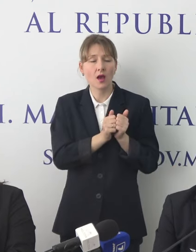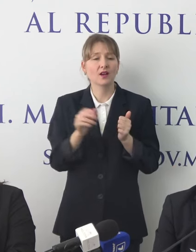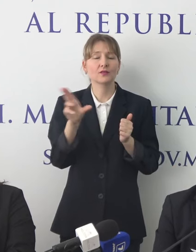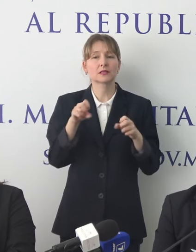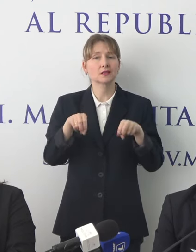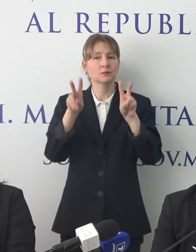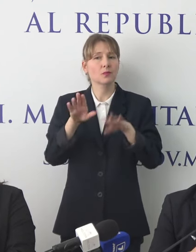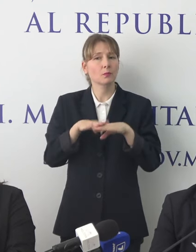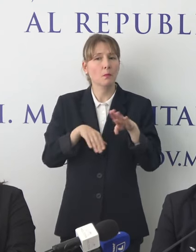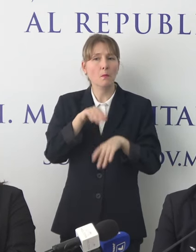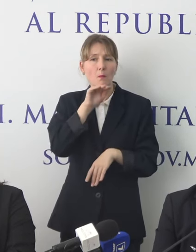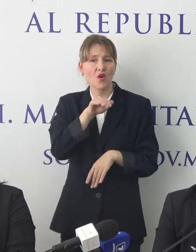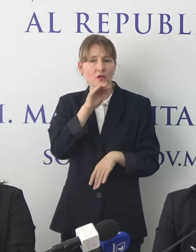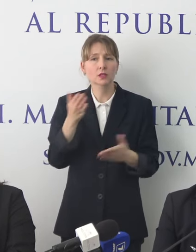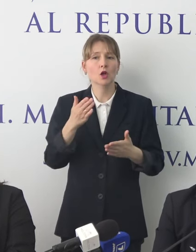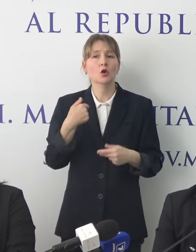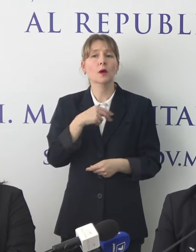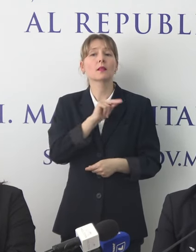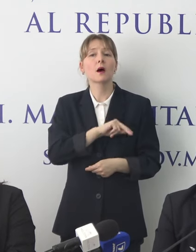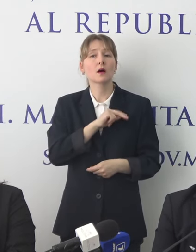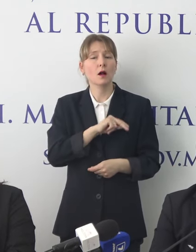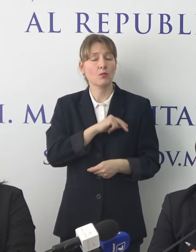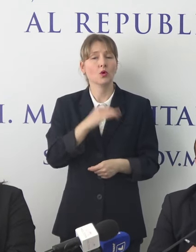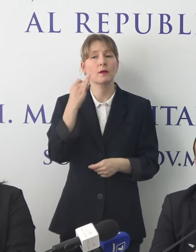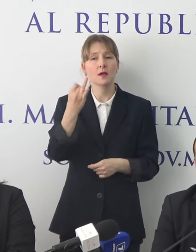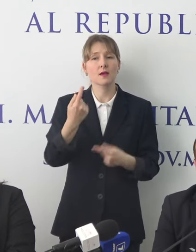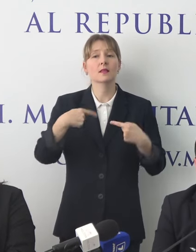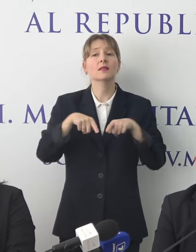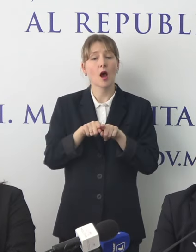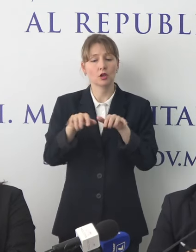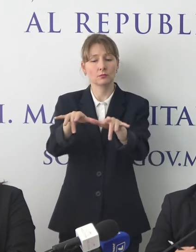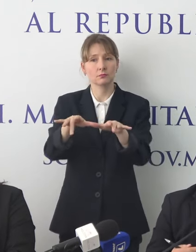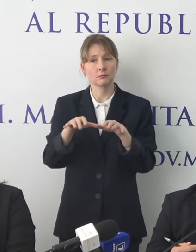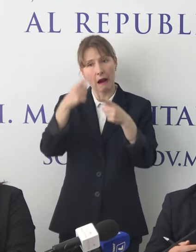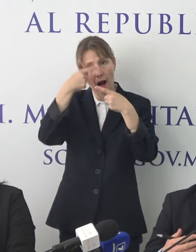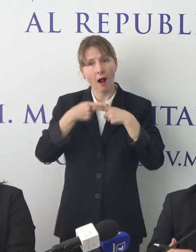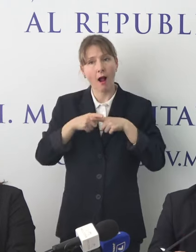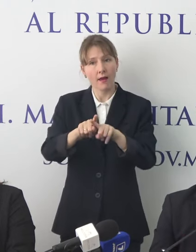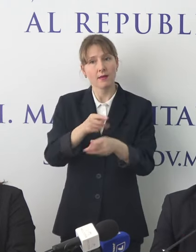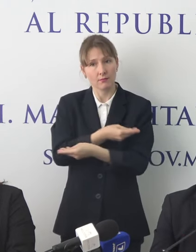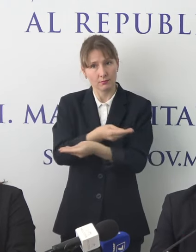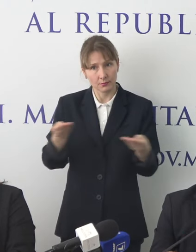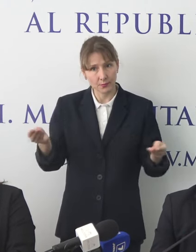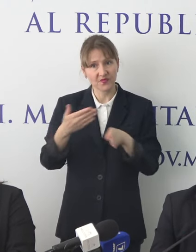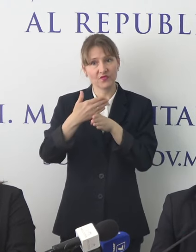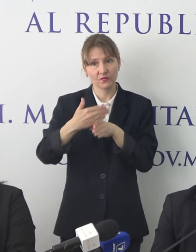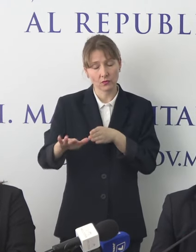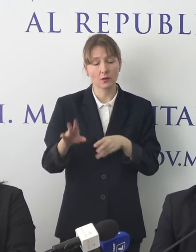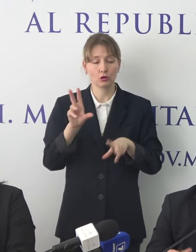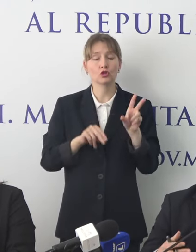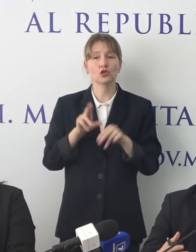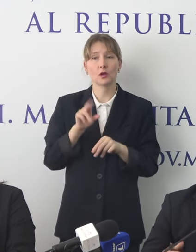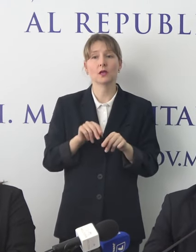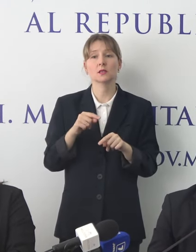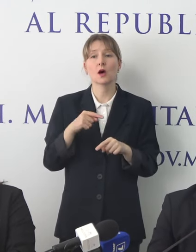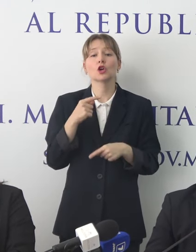domeniul protecției copiilor pe care i-am angajat, echipamente IT performante, pentru că anume prin